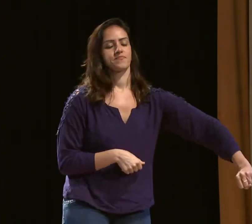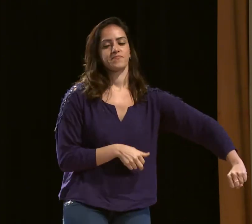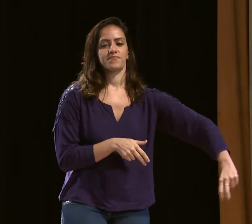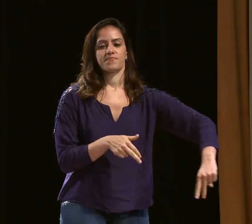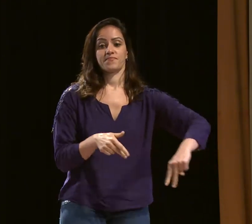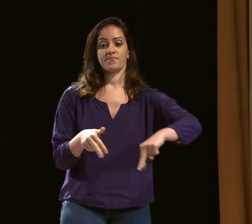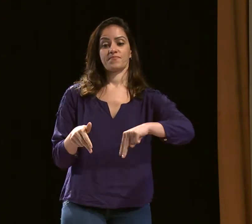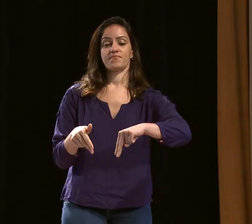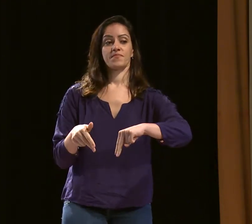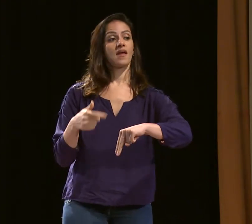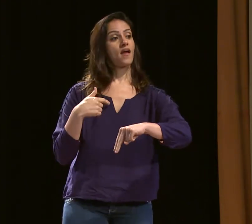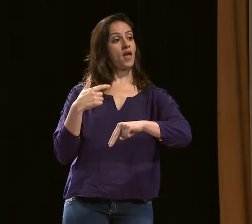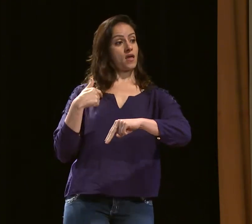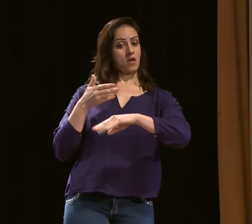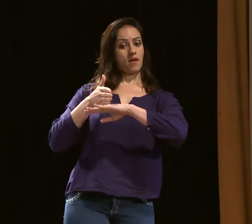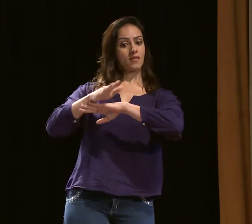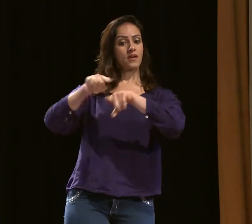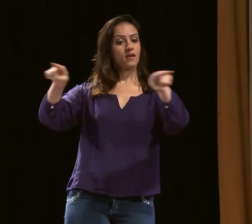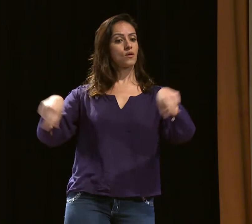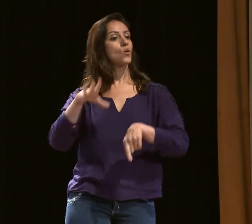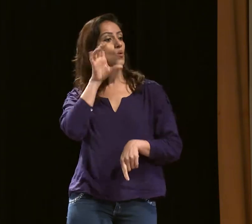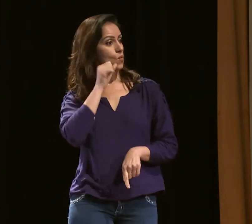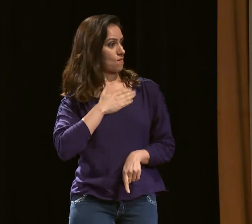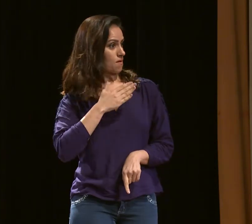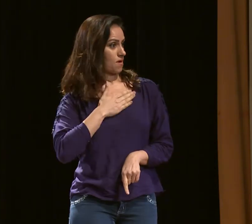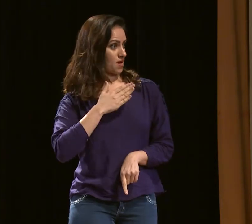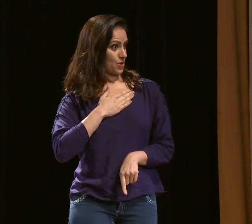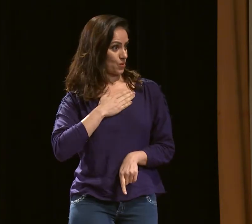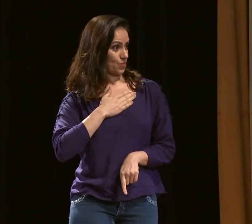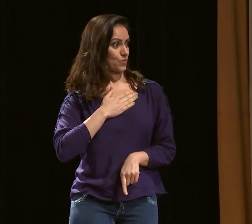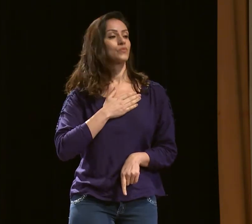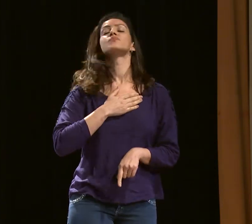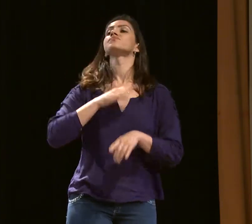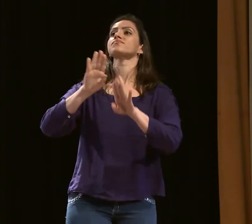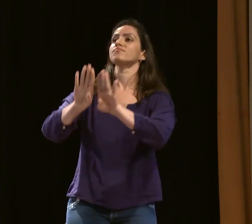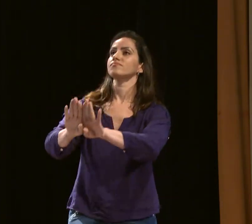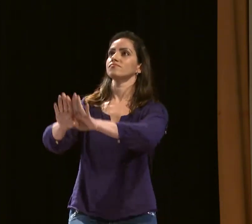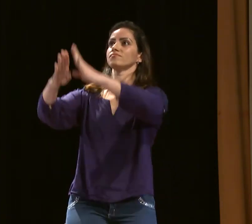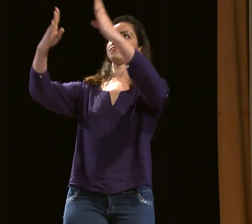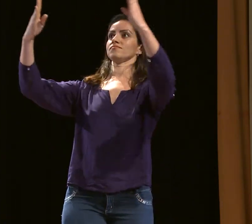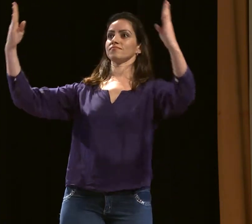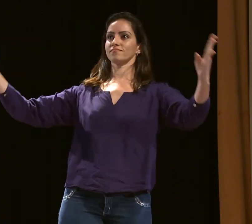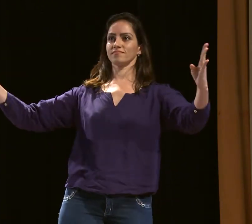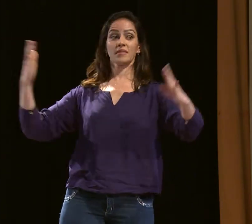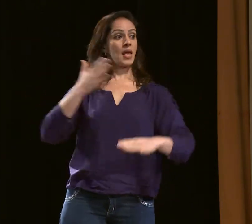ó, vem aqui comigo. Aí eu fui, entrei numa sala, né, que era a sala de ouvinte. Aí eu abri a